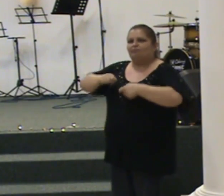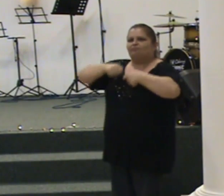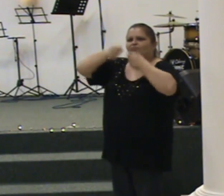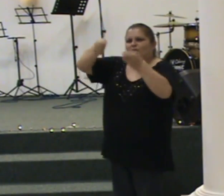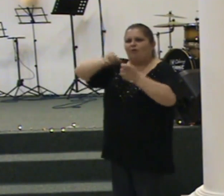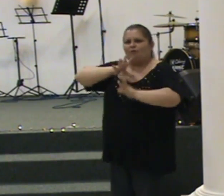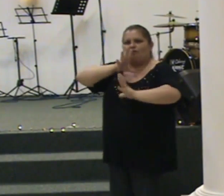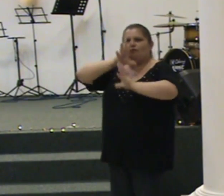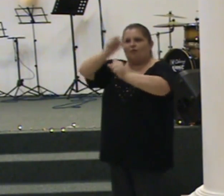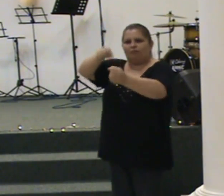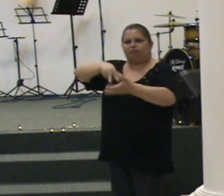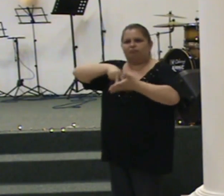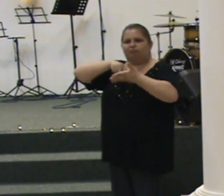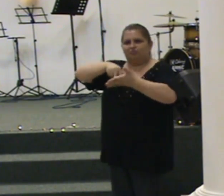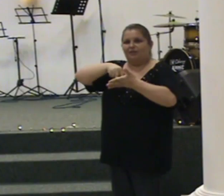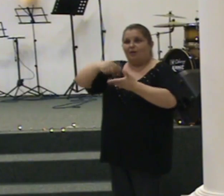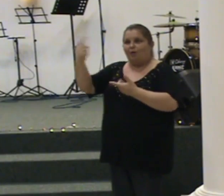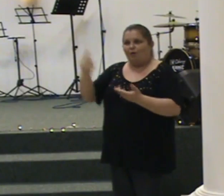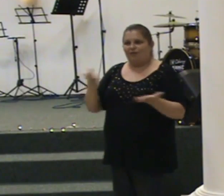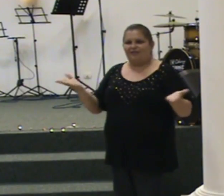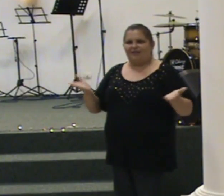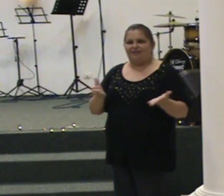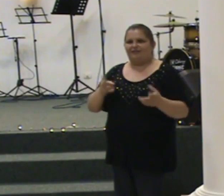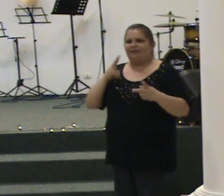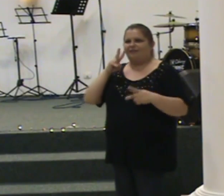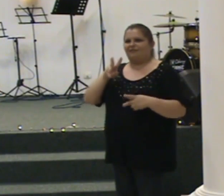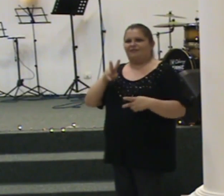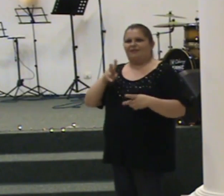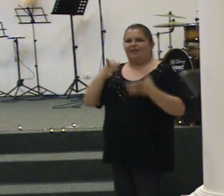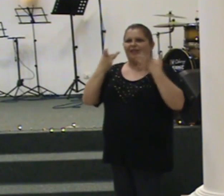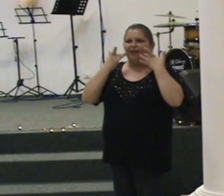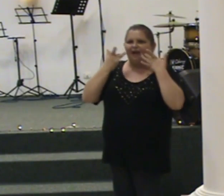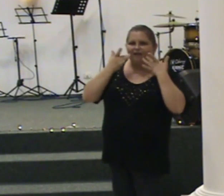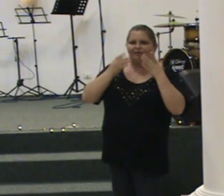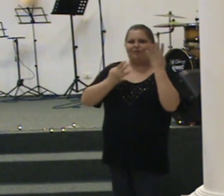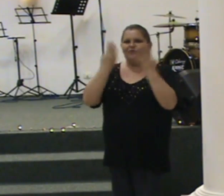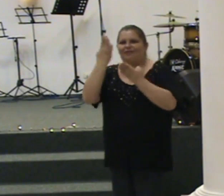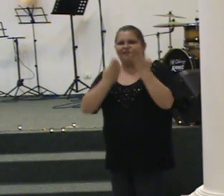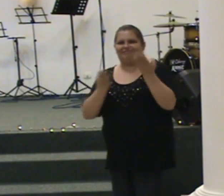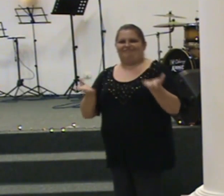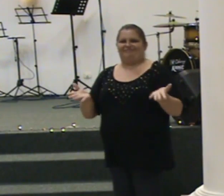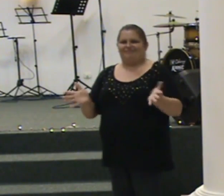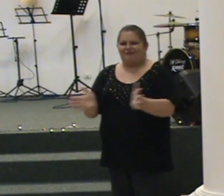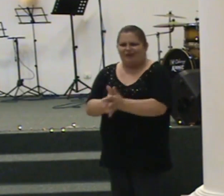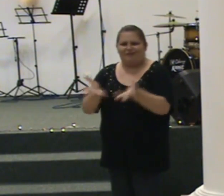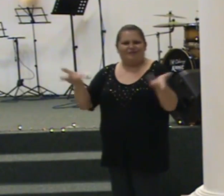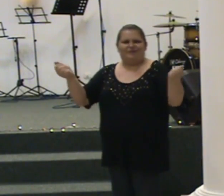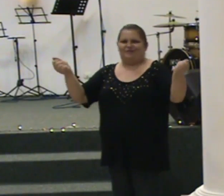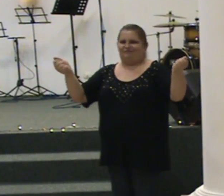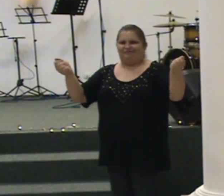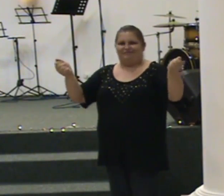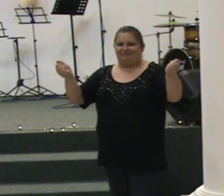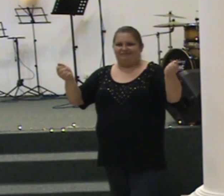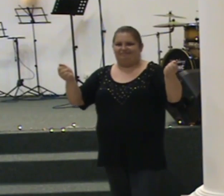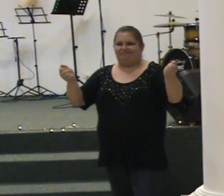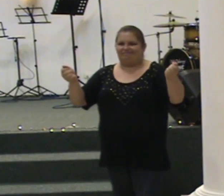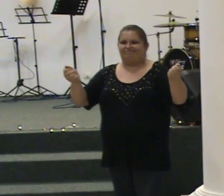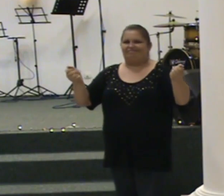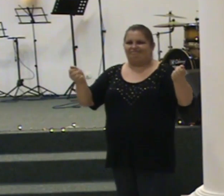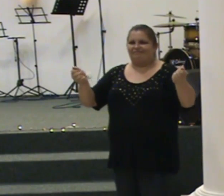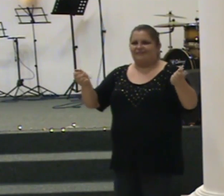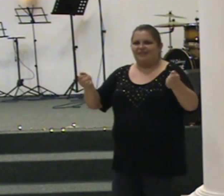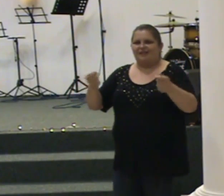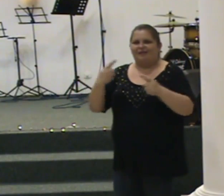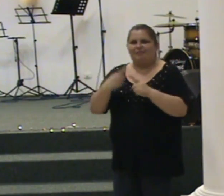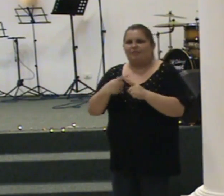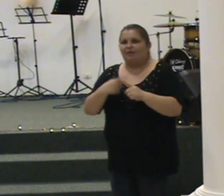ela, condições para ela estar aqui hoje assistindo essa festa maravilhosa para Jesus, não é, Cida? Porque